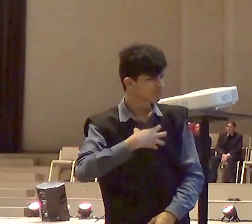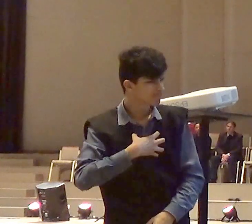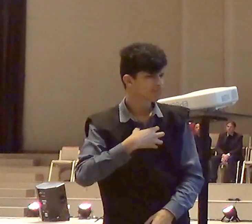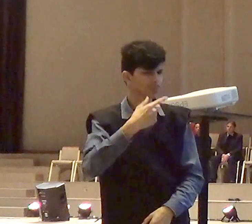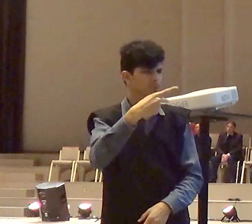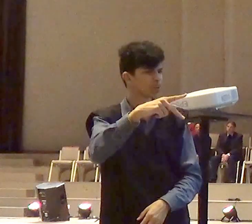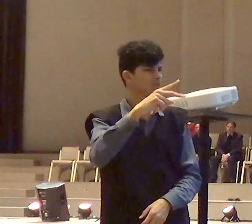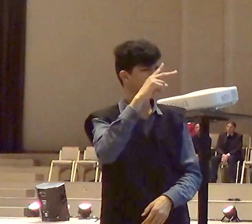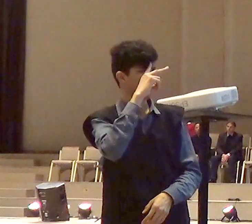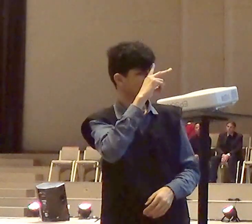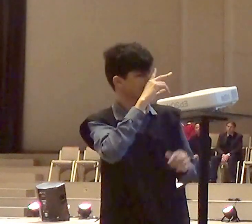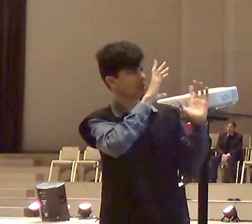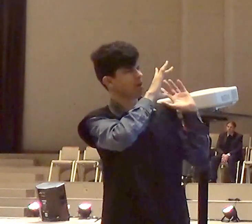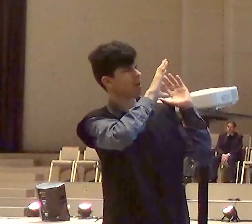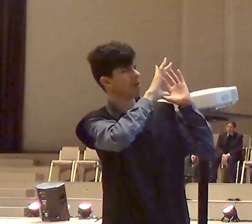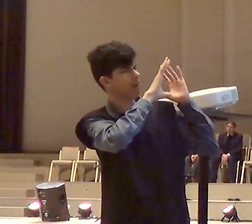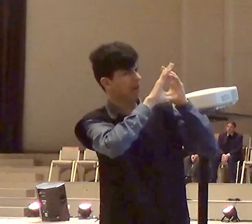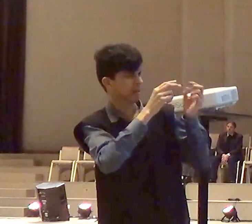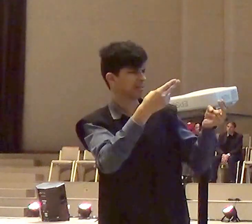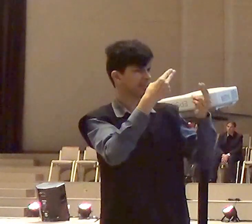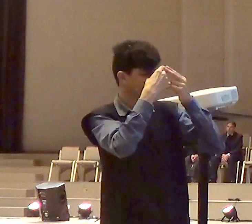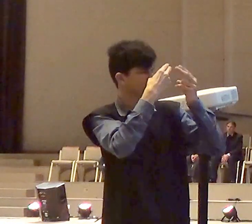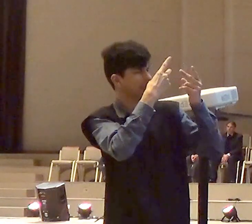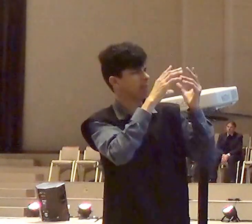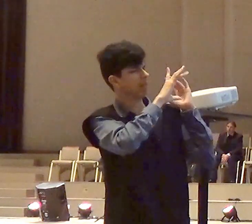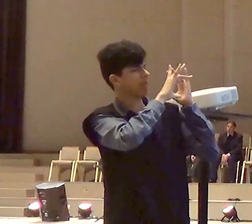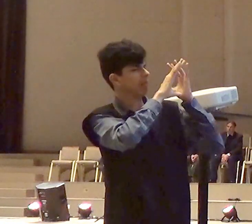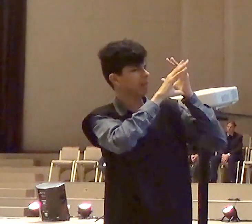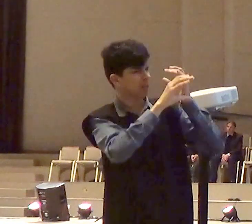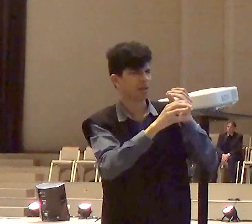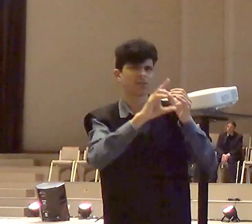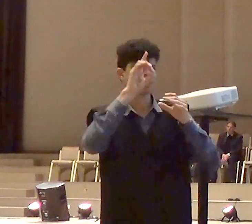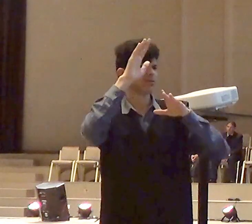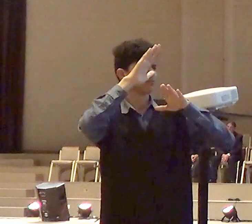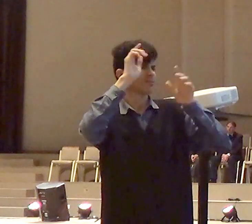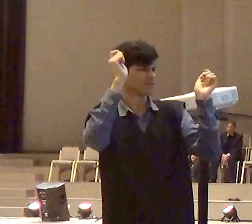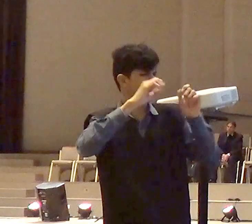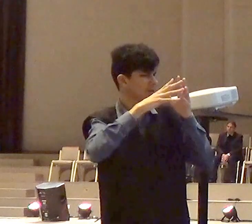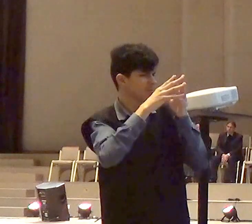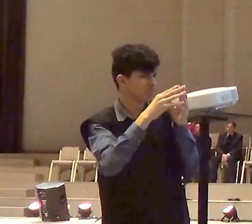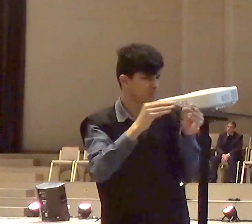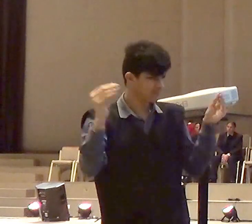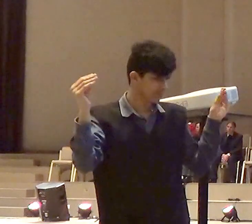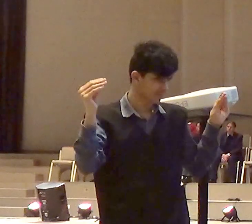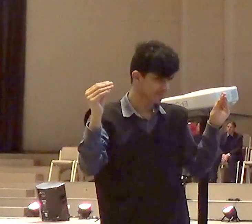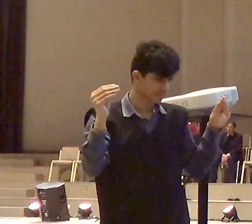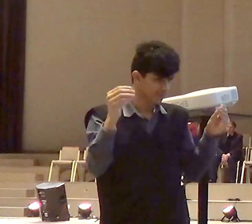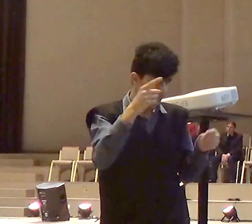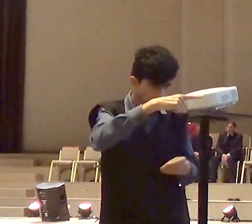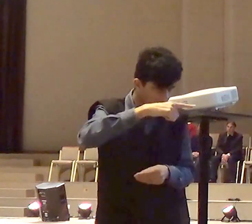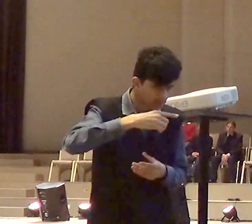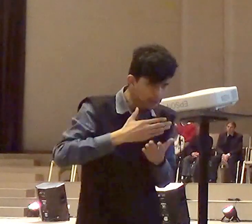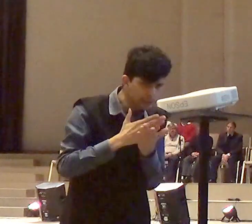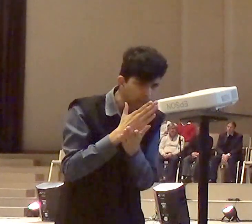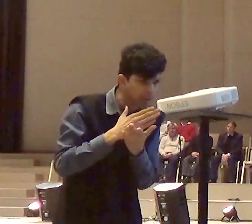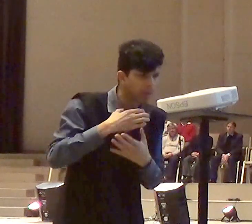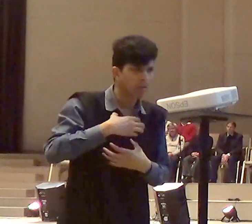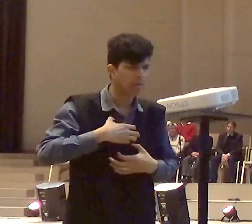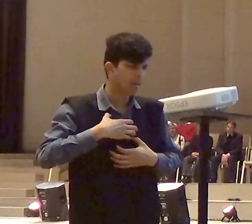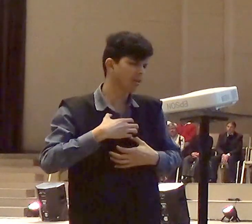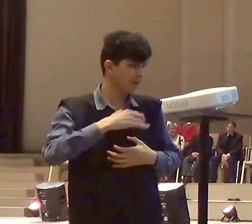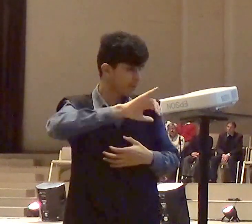da tua alma Então se o espírito de Deus está falando Vem pode vir